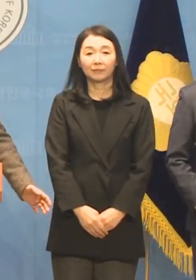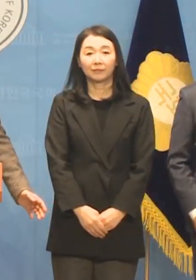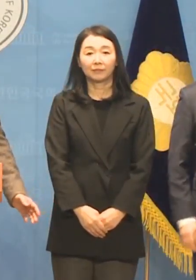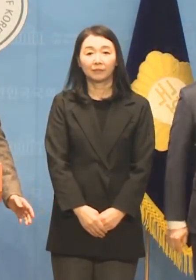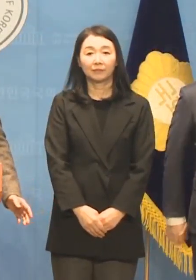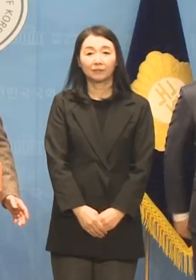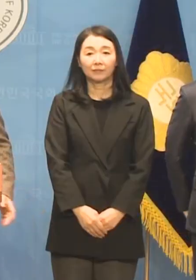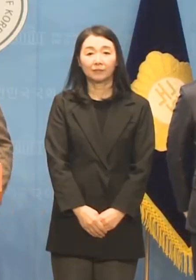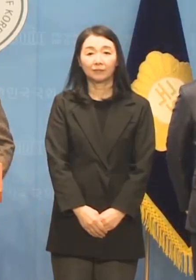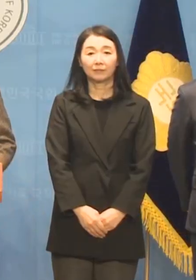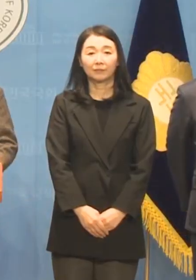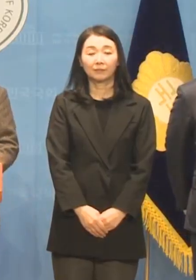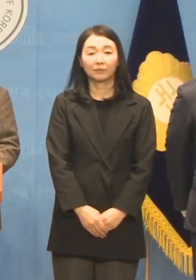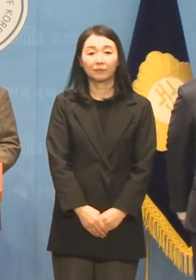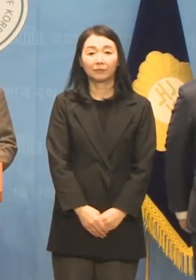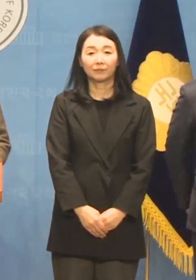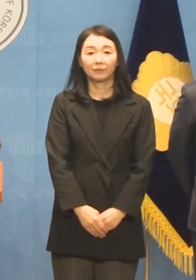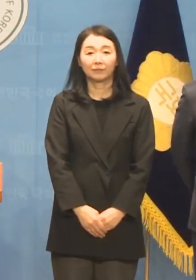이쪽에 하시죠.